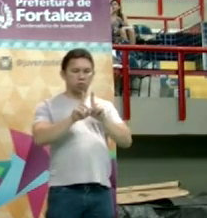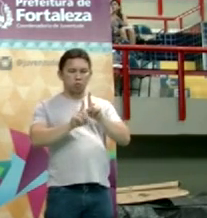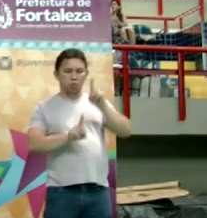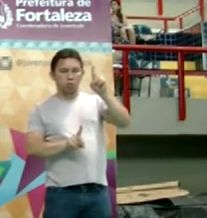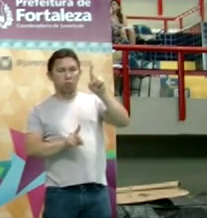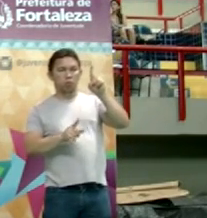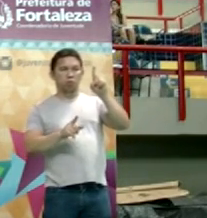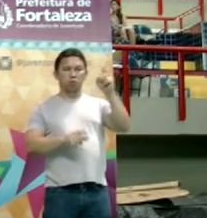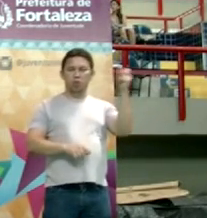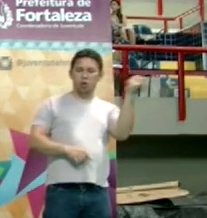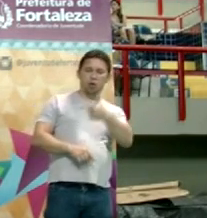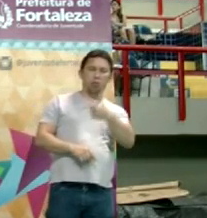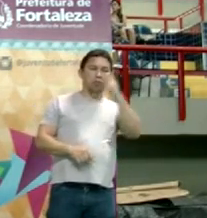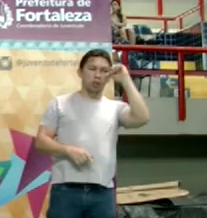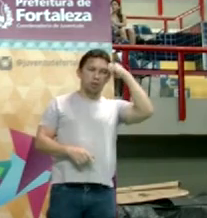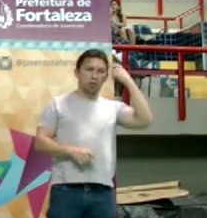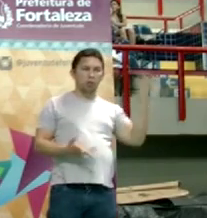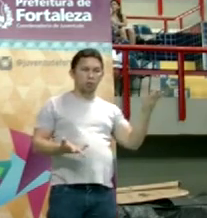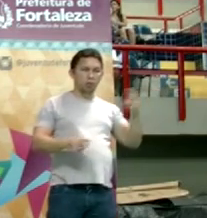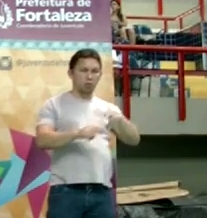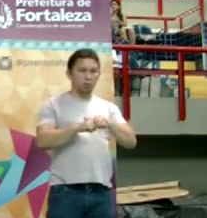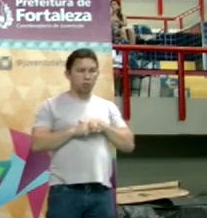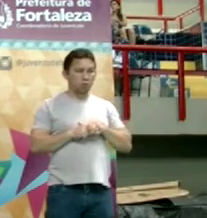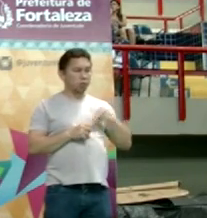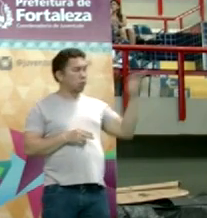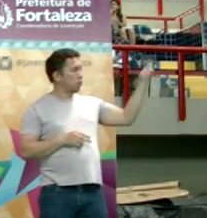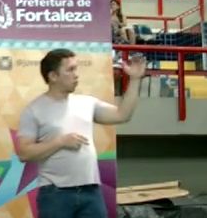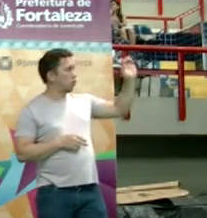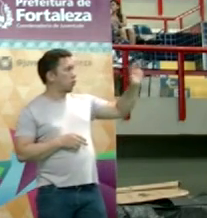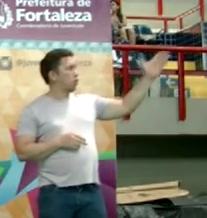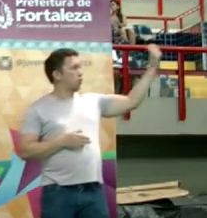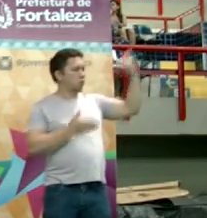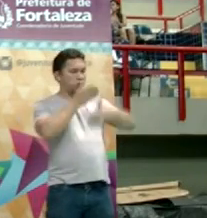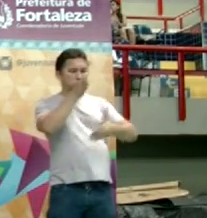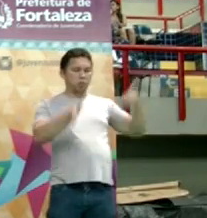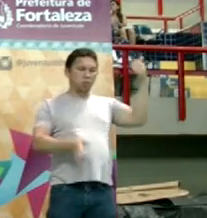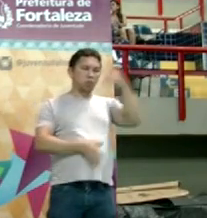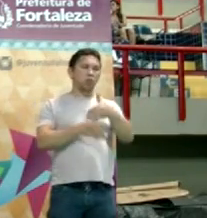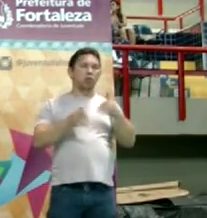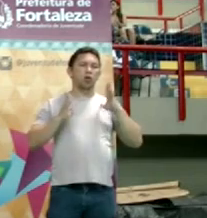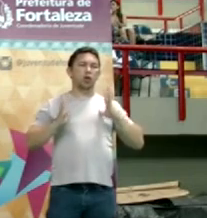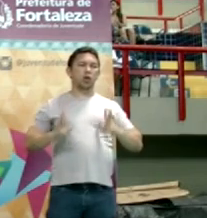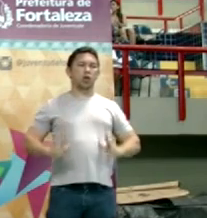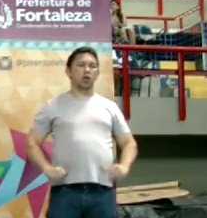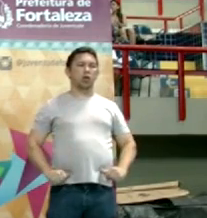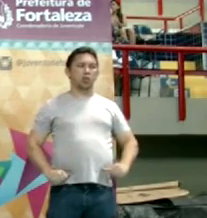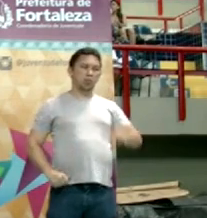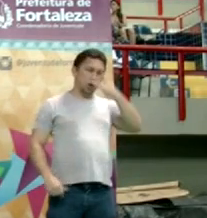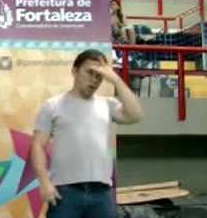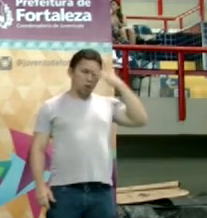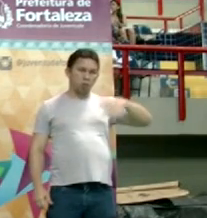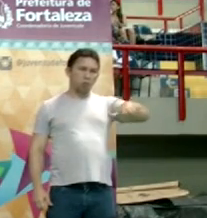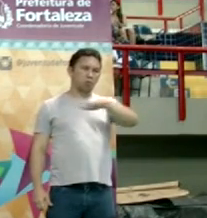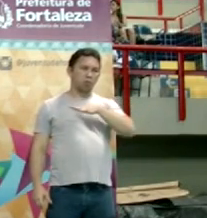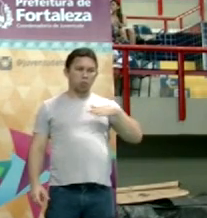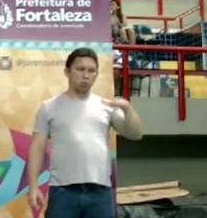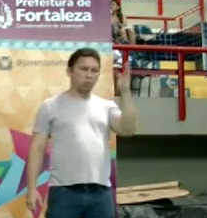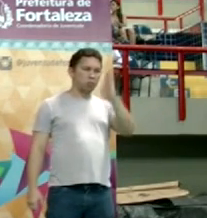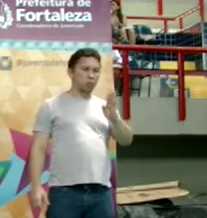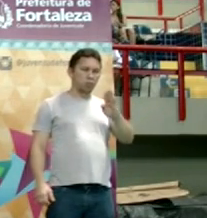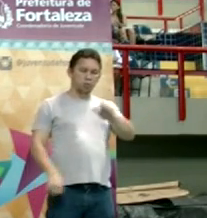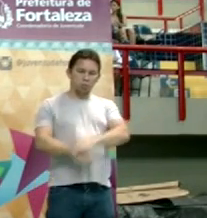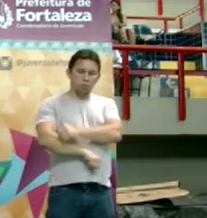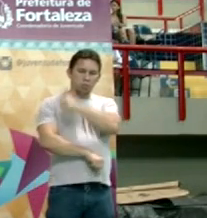raça branca era superior às demais. Então trazer europeus para cá seria purificar a população brasileira,